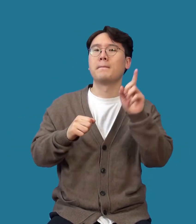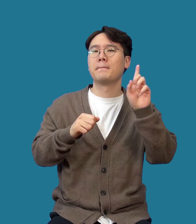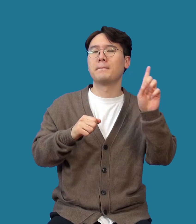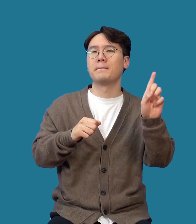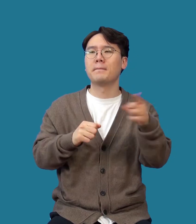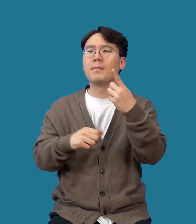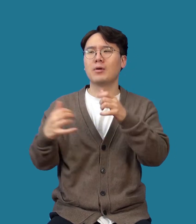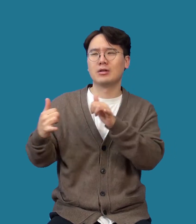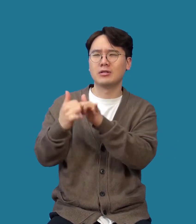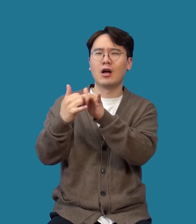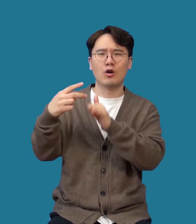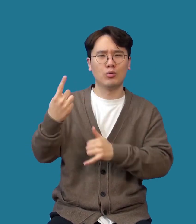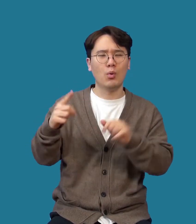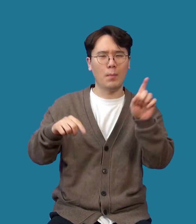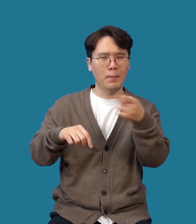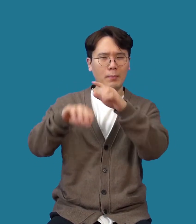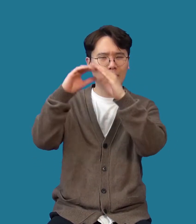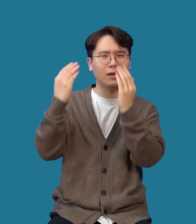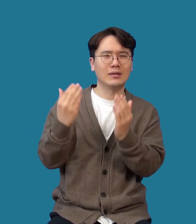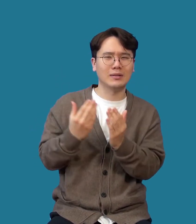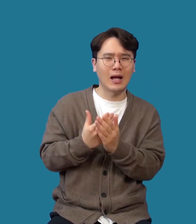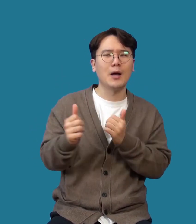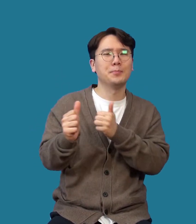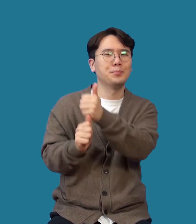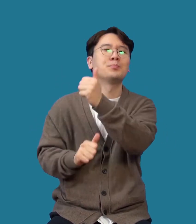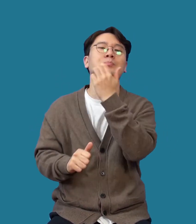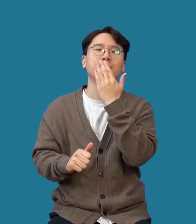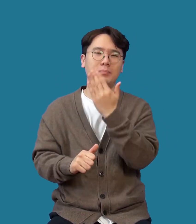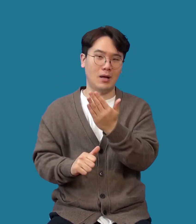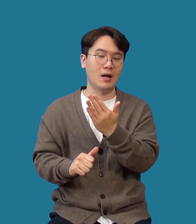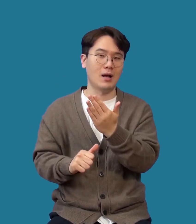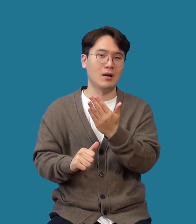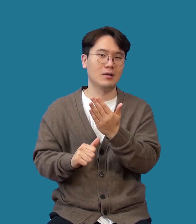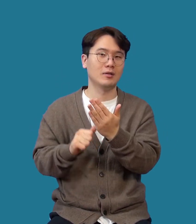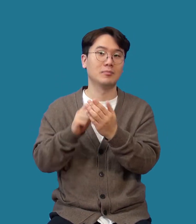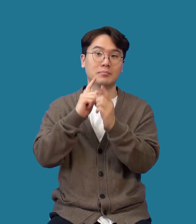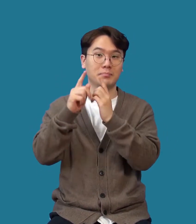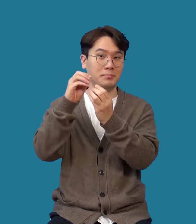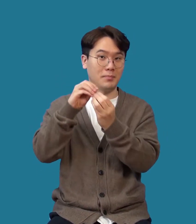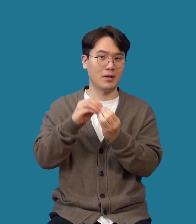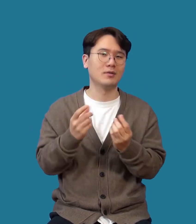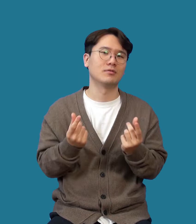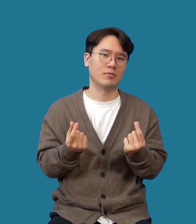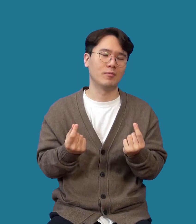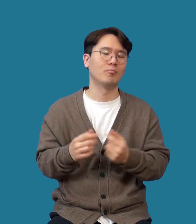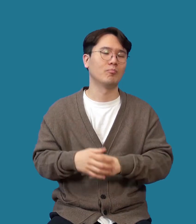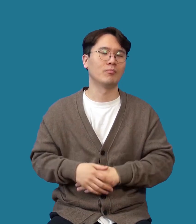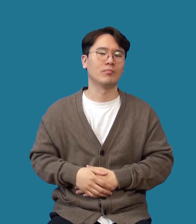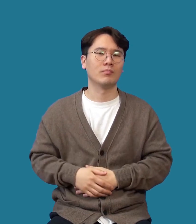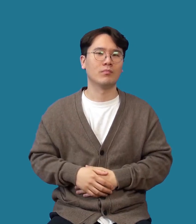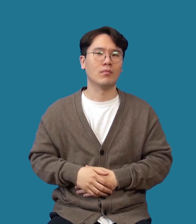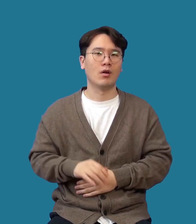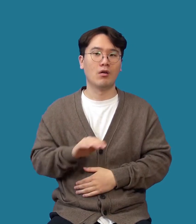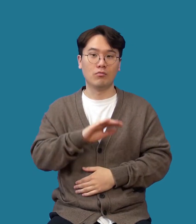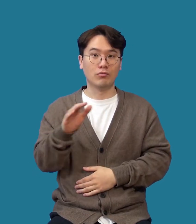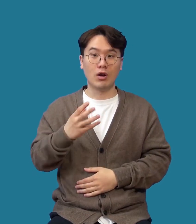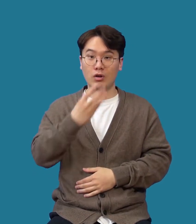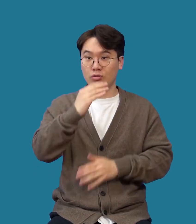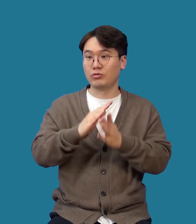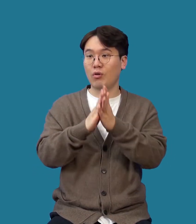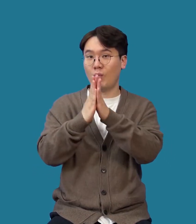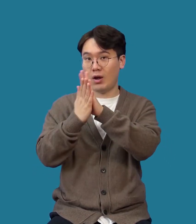않습니까? 우리가 성화를 이루어가는 영적인 싸움에서도 마찬가지입니다. 죄가 얼마나